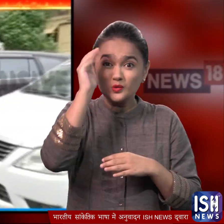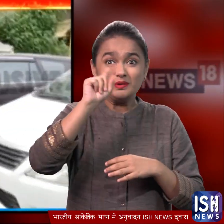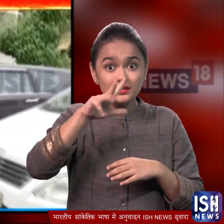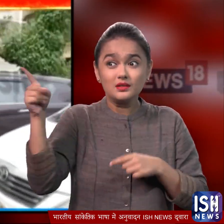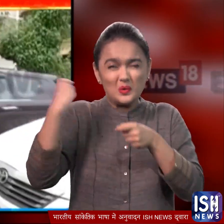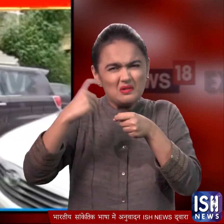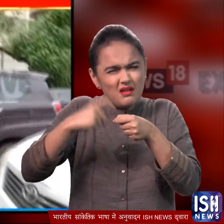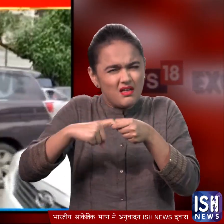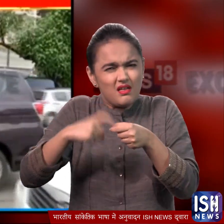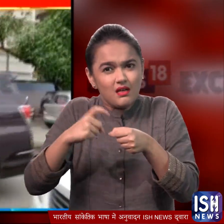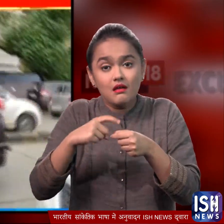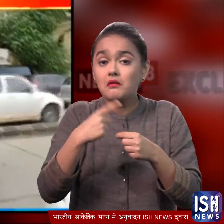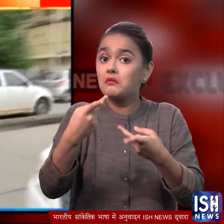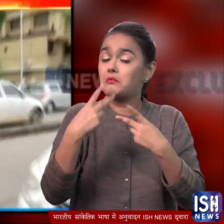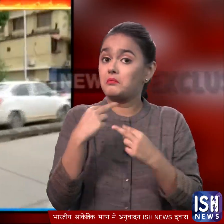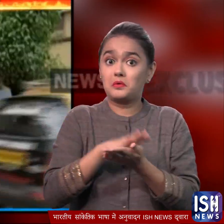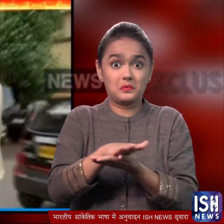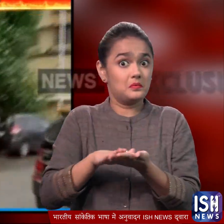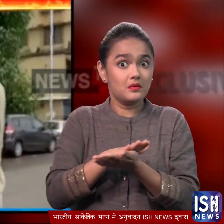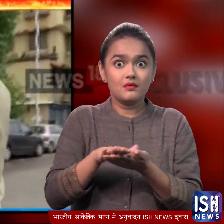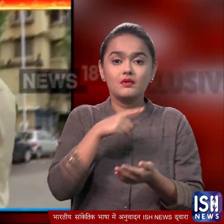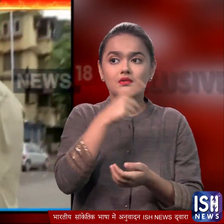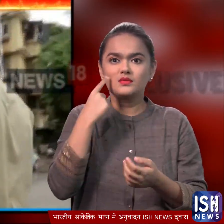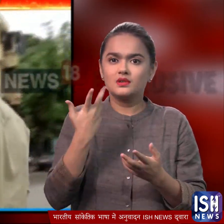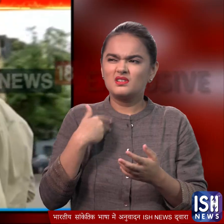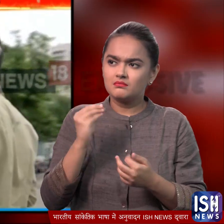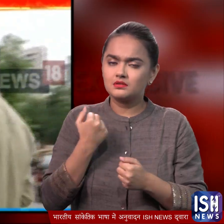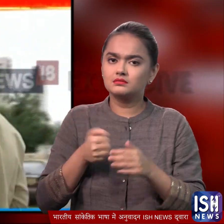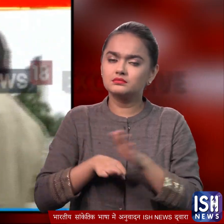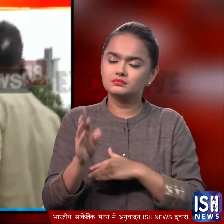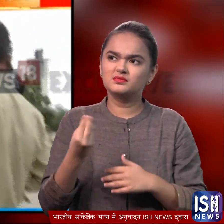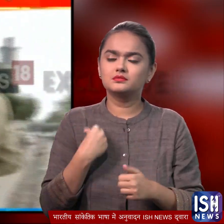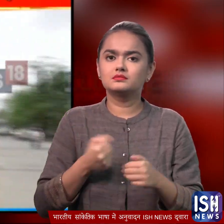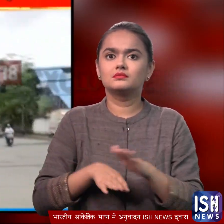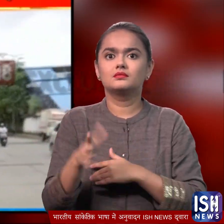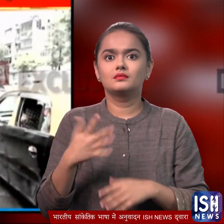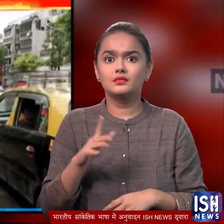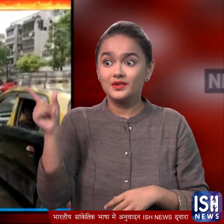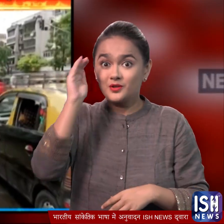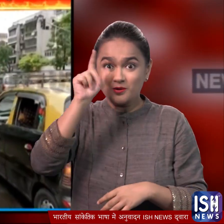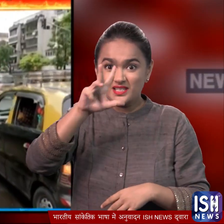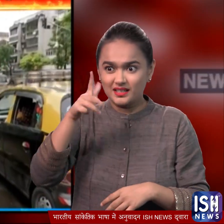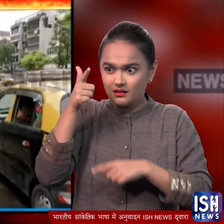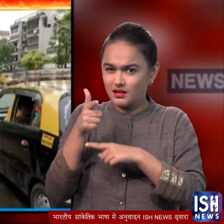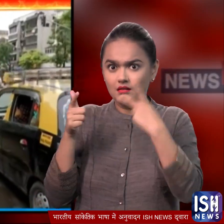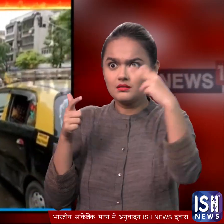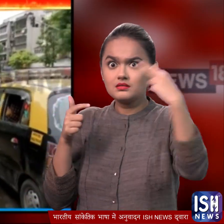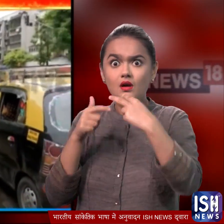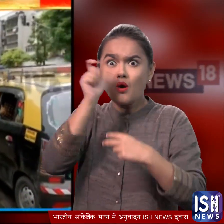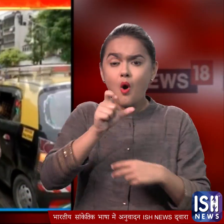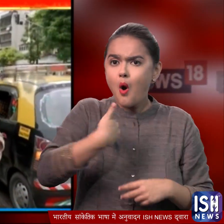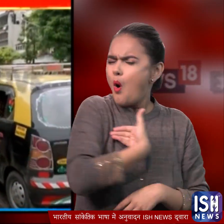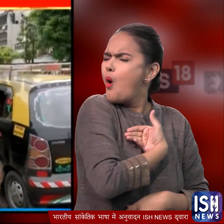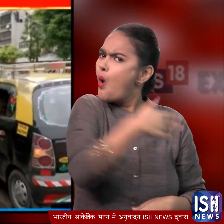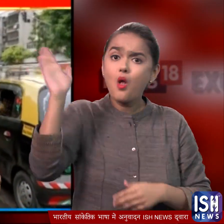उसके पास भी न्यूज 18 के सवालों का कोई जवाब नहीं था। उसने भी वहां से भागने में ही अपनी भलाई समझी। जैसे ही न्यूज 18 को कैमरे को